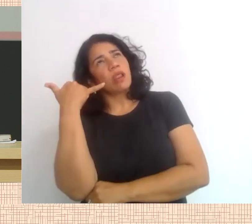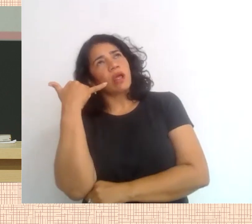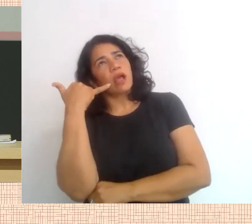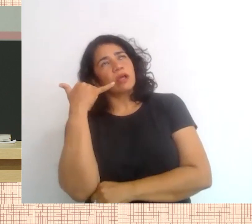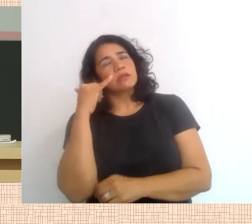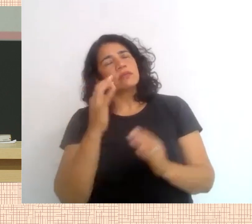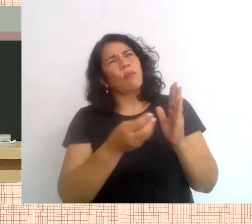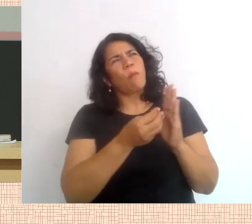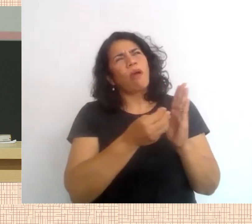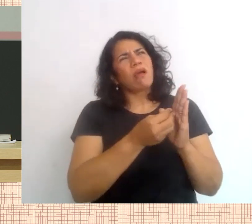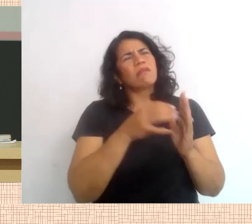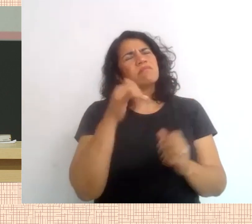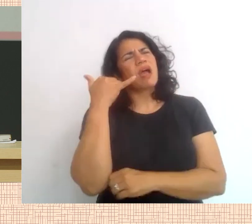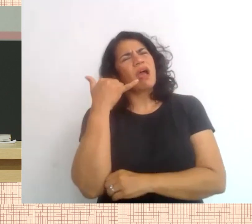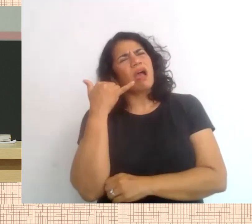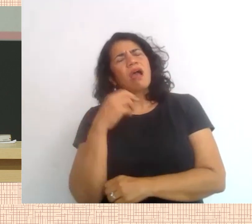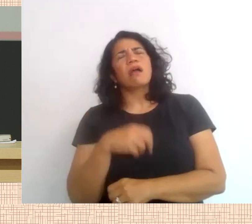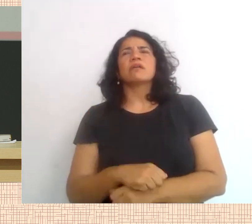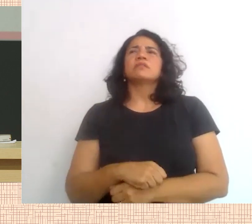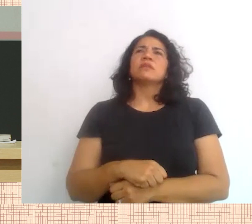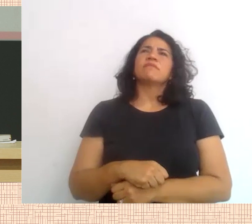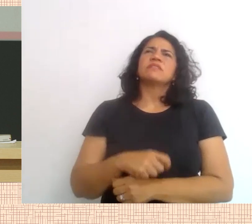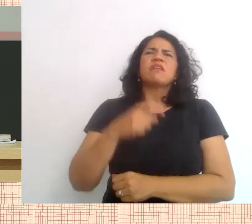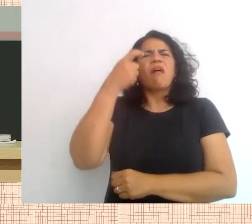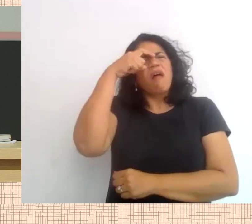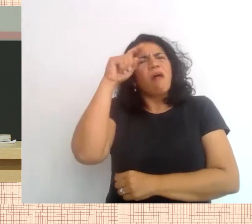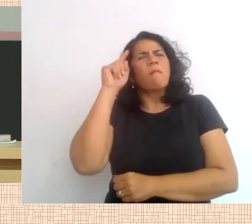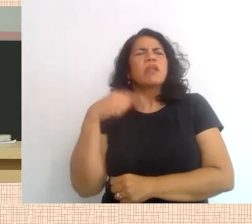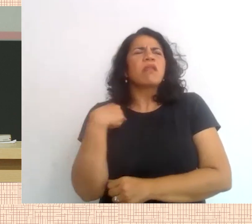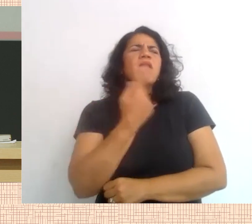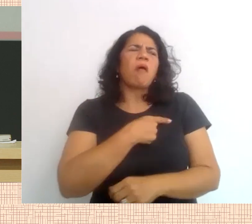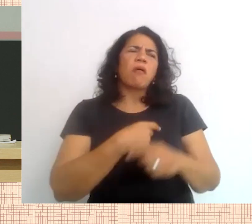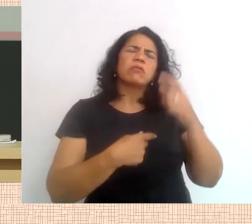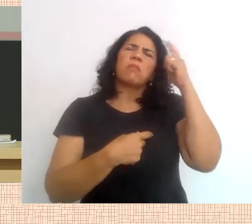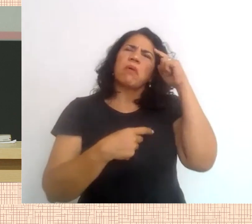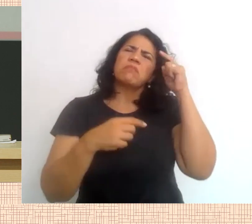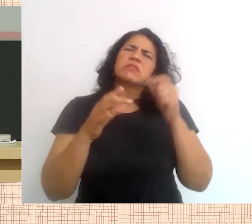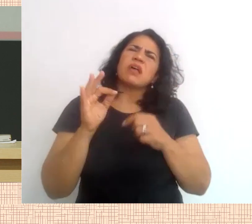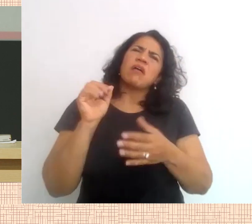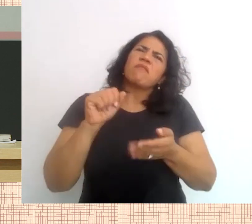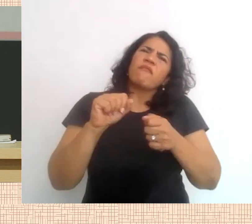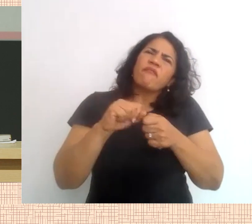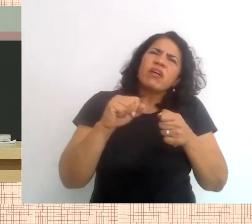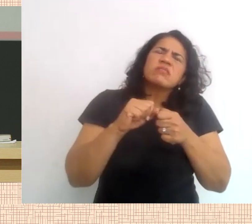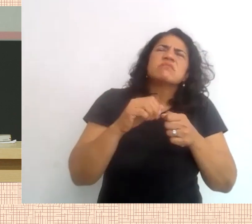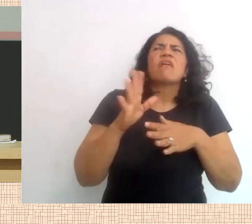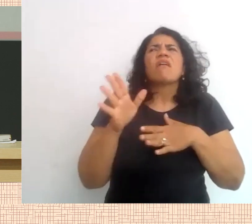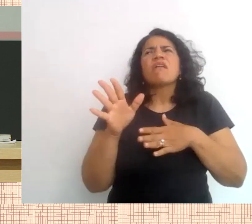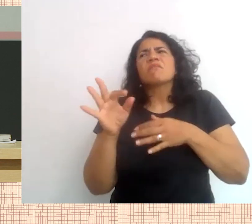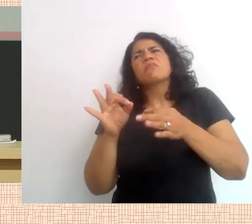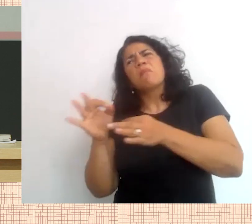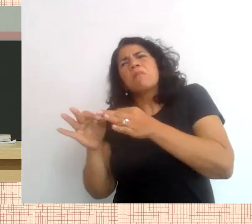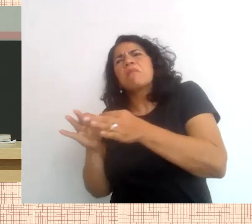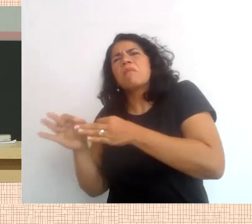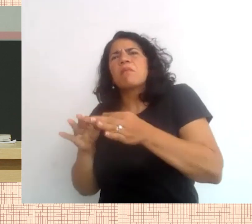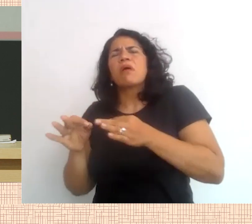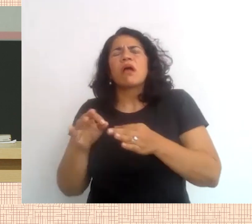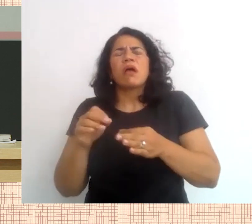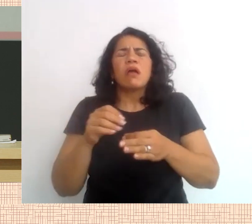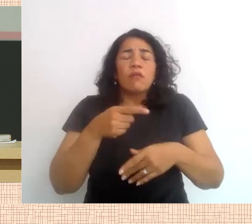Pedro, a gente está pensando fazer isso, aquilo, tal. Estão pensando convidar alguém para fazer isso e aquilo. O que você